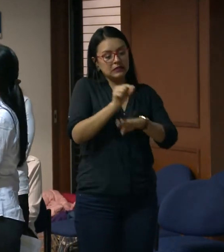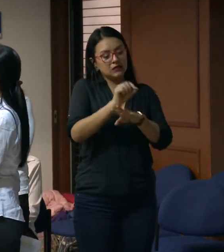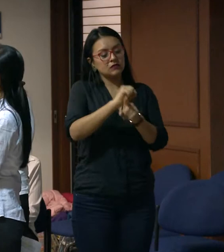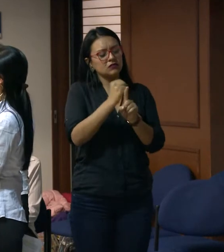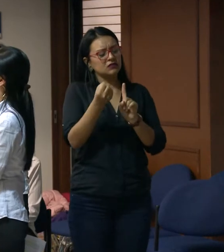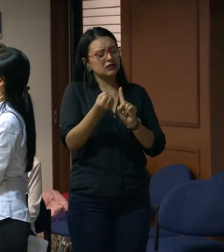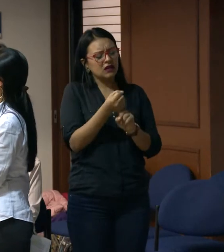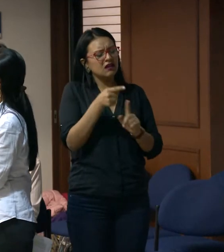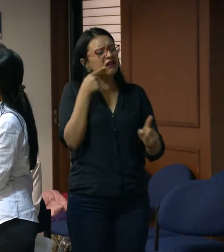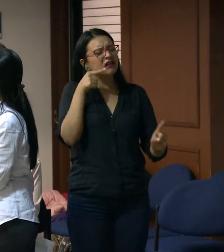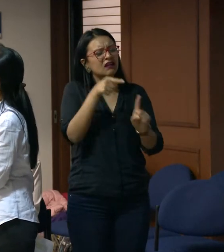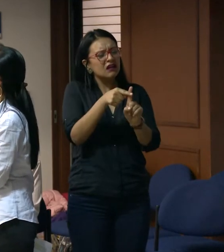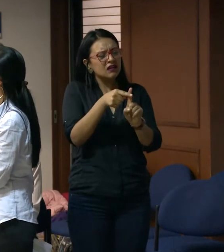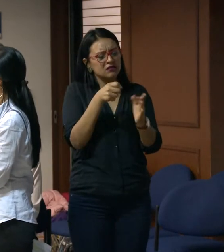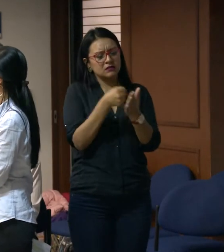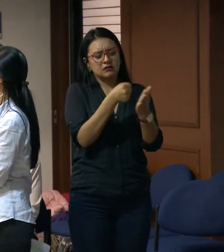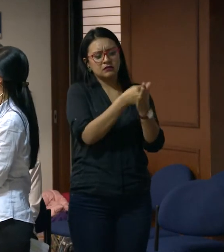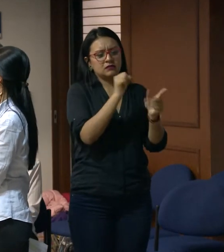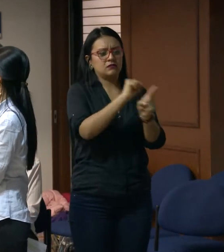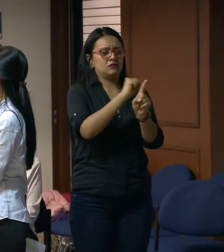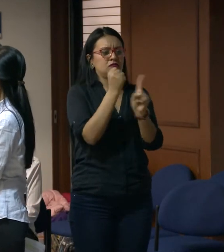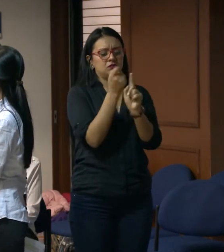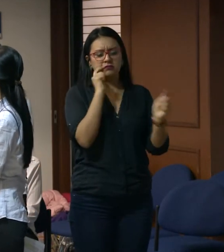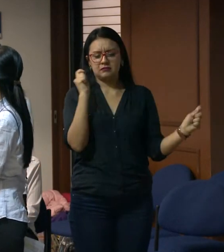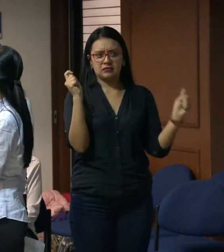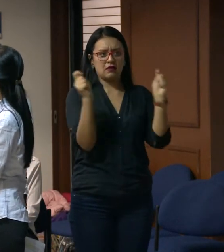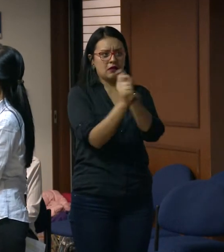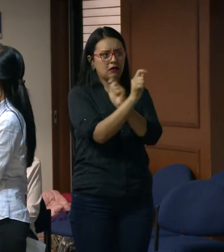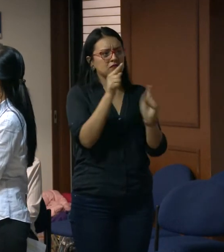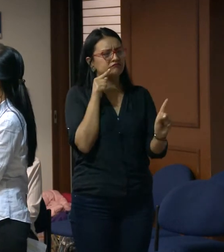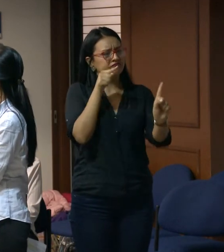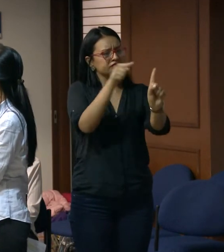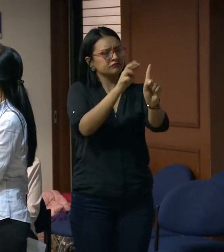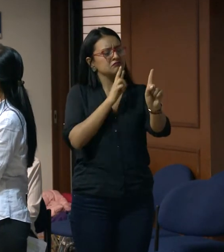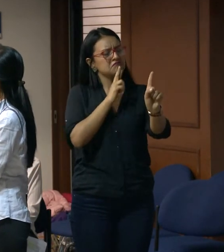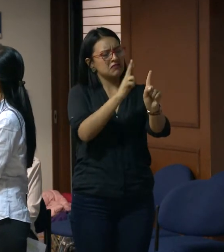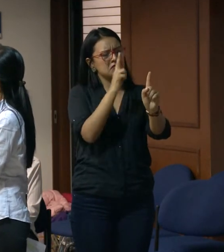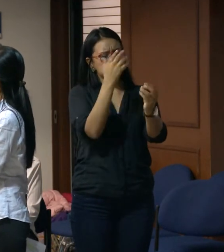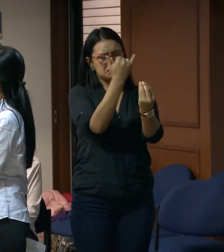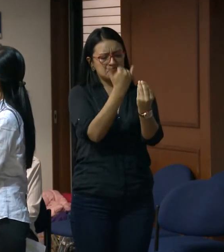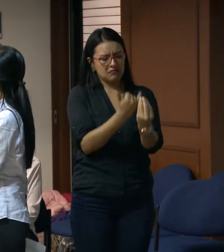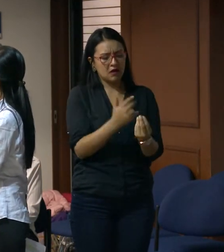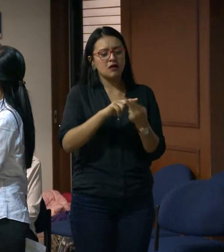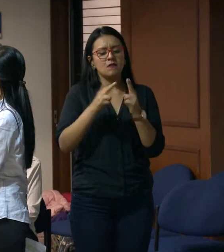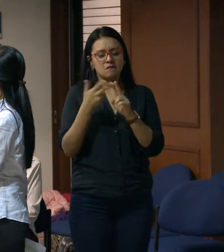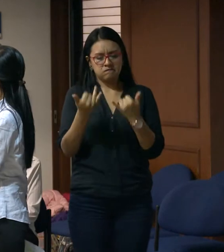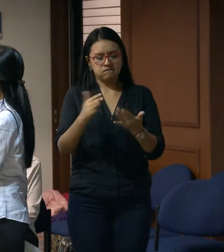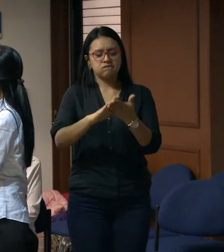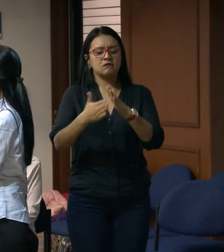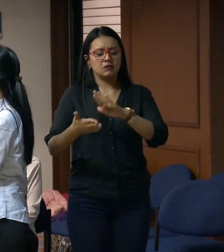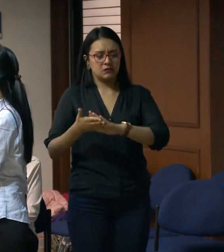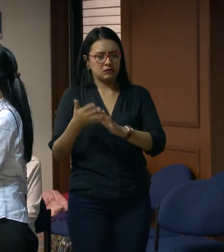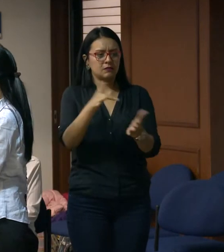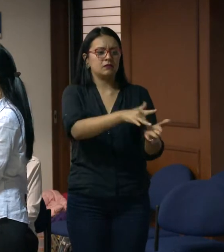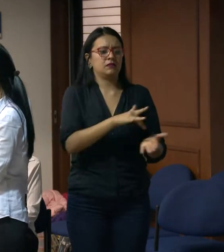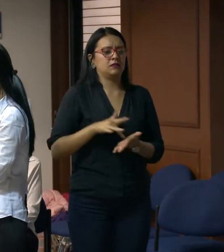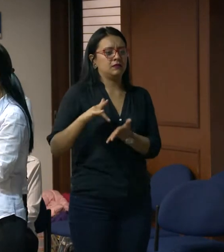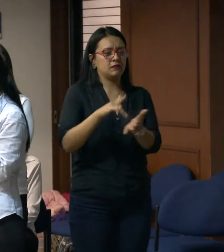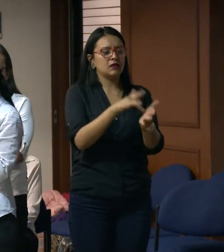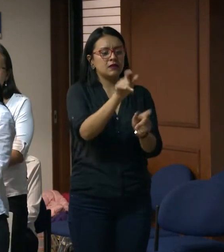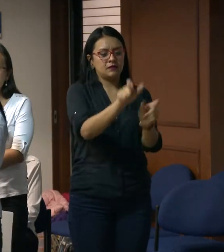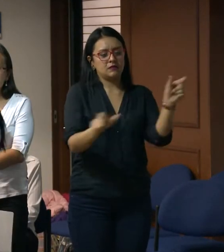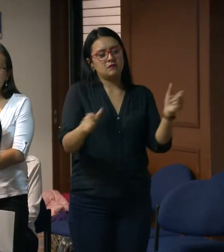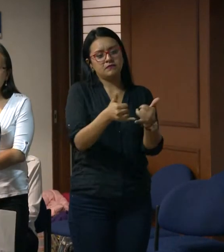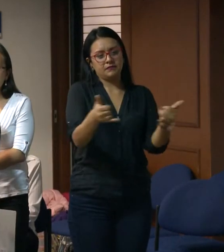se buscan promover las transformaciones sociales, dando respuestas a problemas específicos presentes en las comunidades con la participación de los